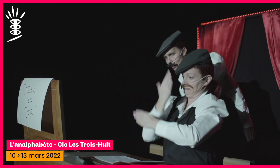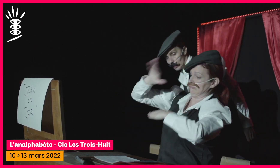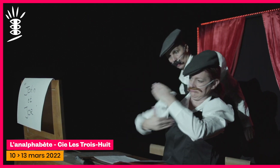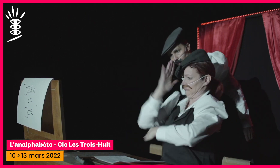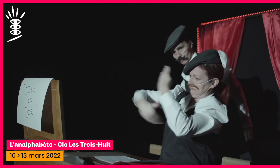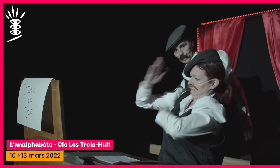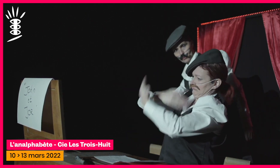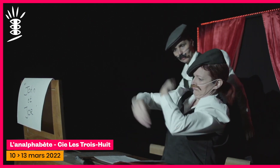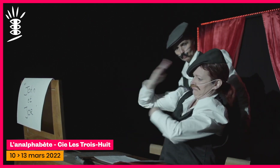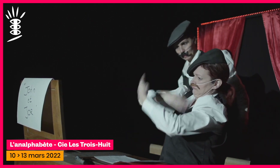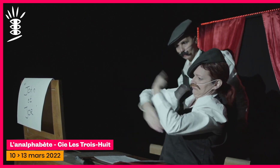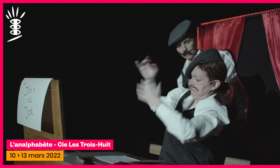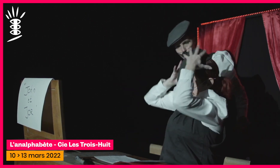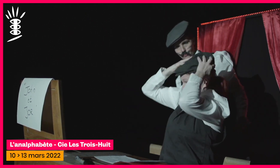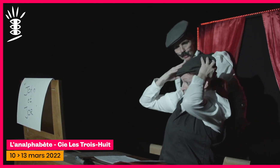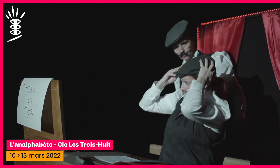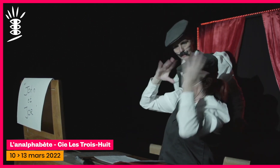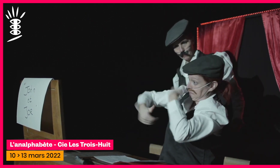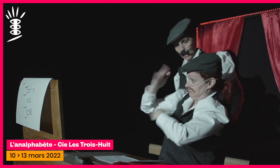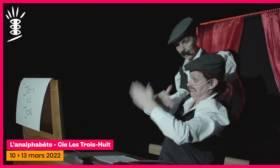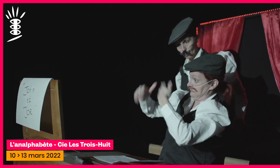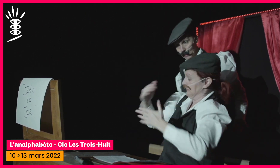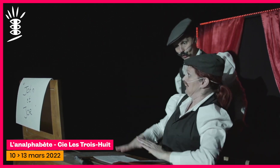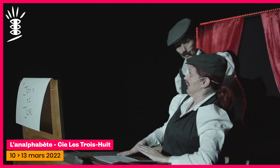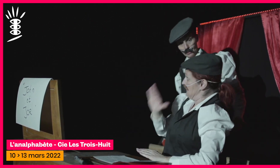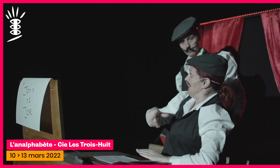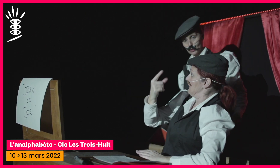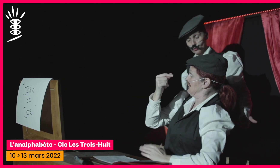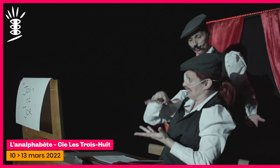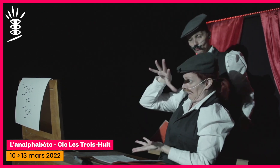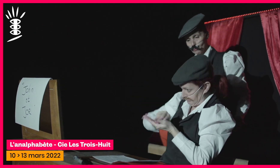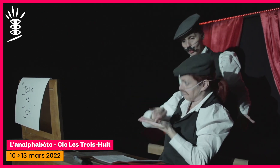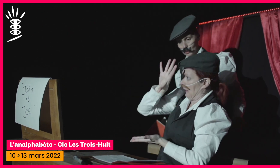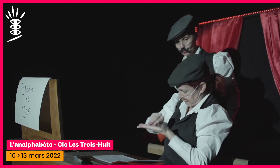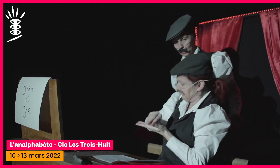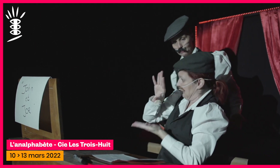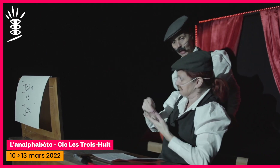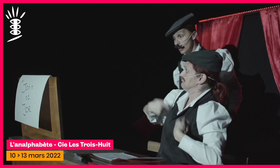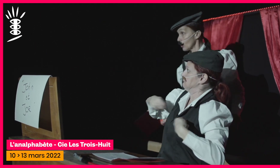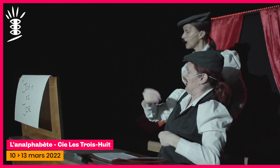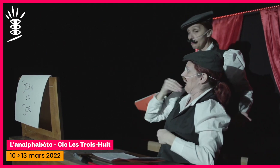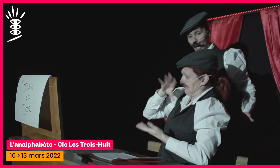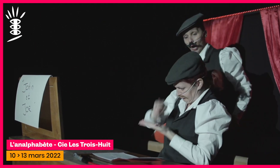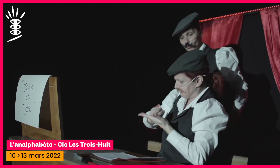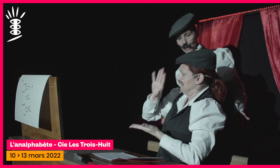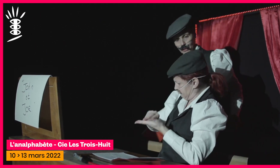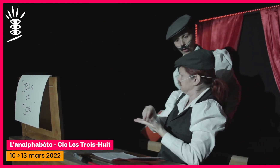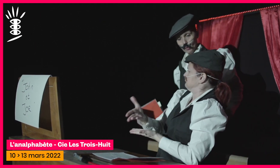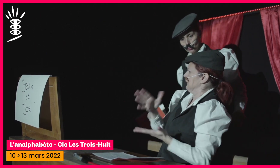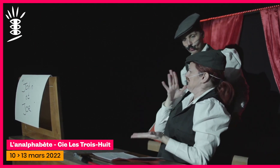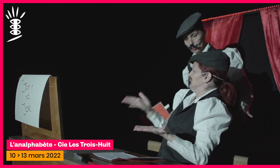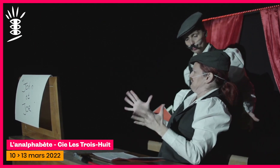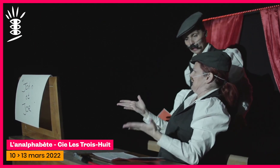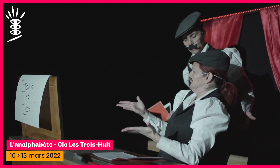tas de gens qui travaillent toute la journée. On ne peut pas travailler plus que toute la journée, n'est-ce pas? Et ils n'ont pas d'argent, ils ont très peu d'argent, juste de quoi manger, c'est tout. Tu sais très bien que ça n'est pas en